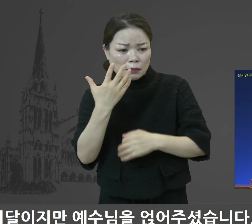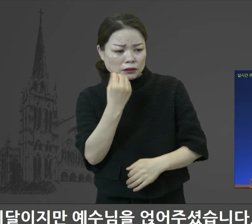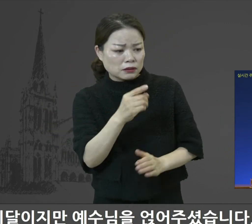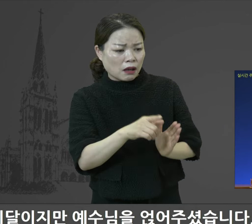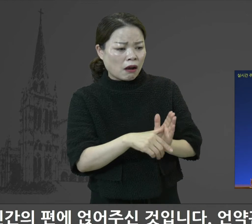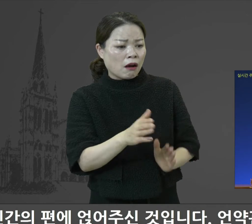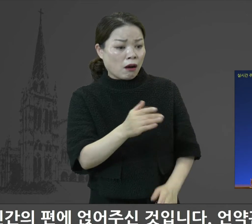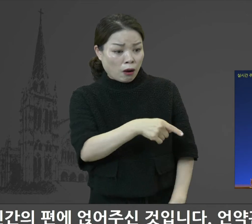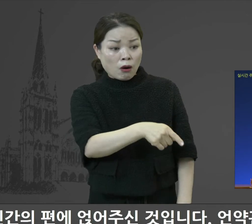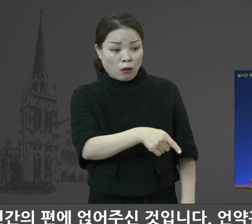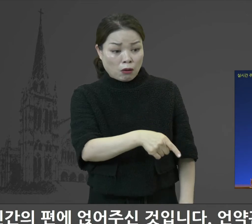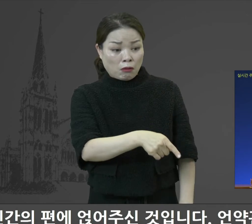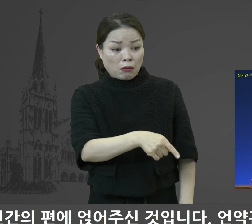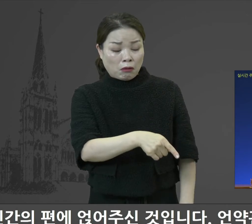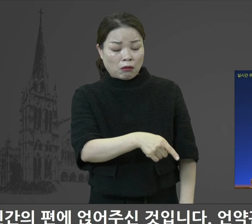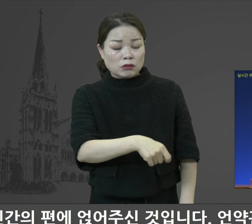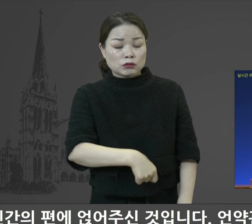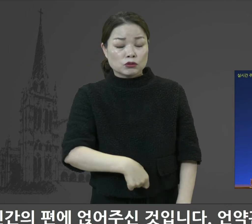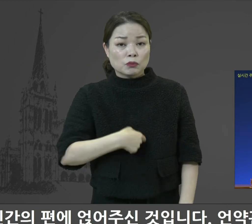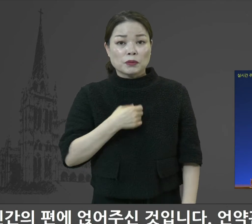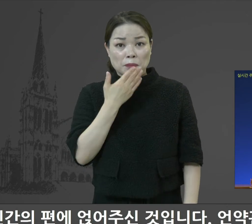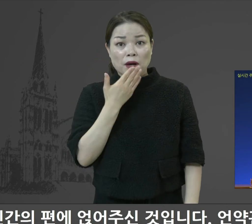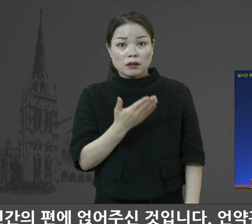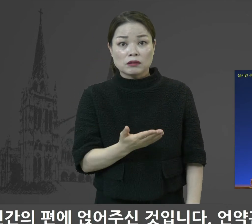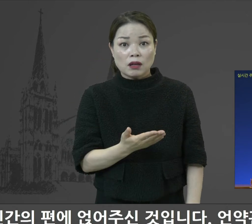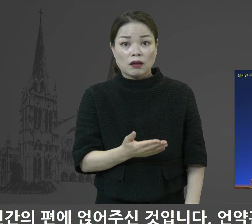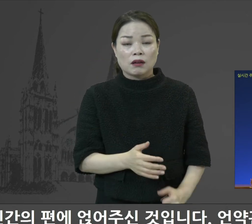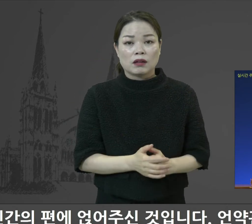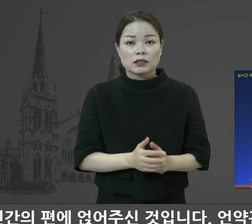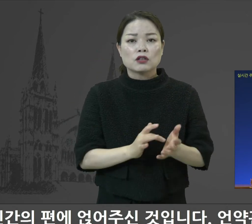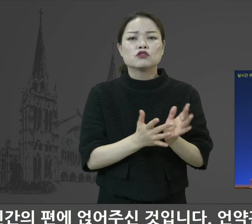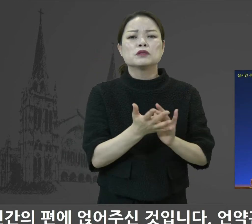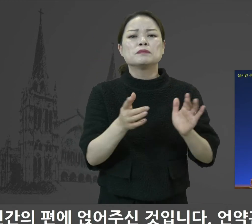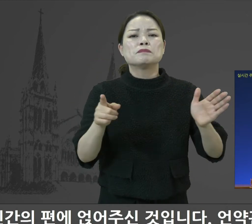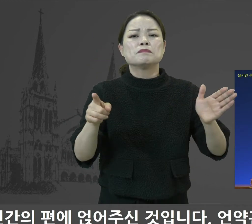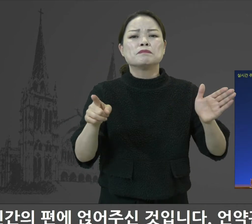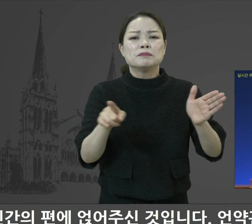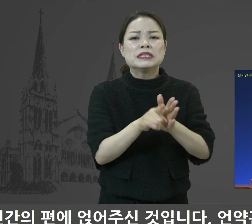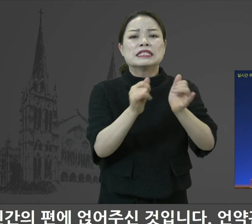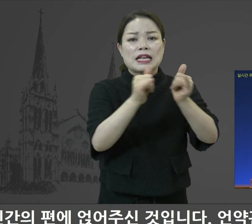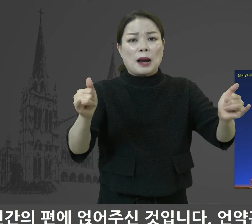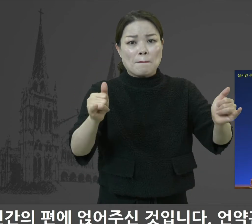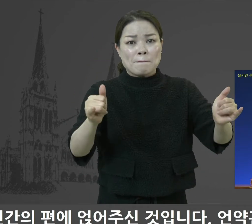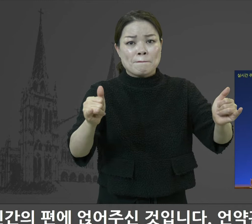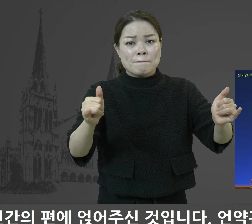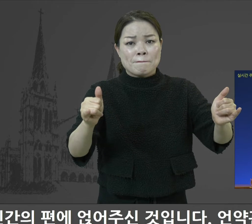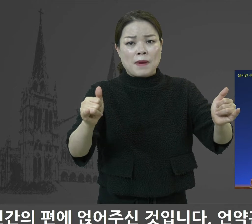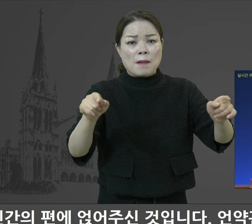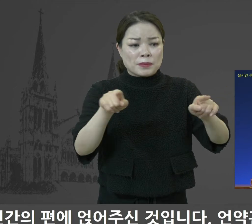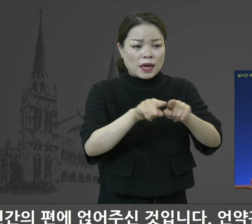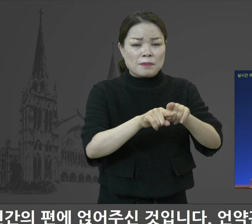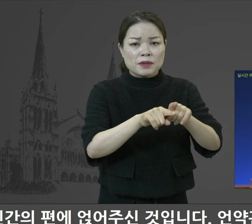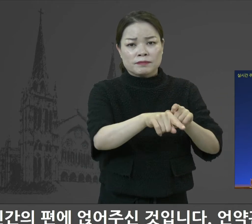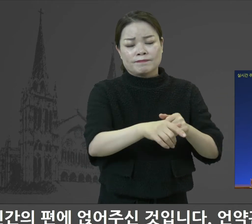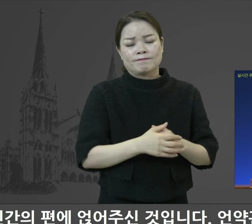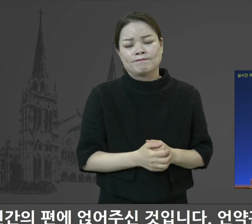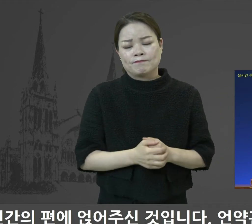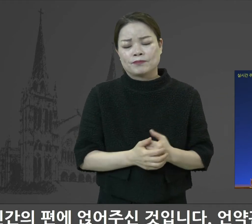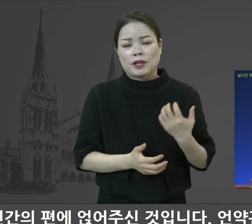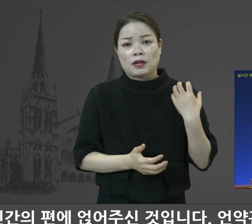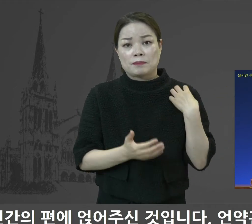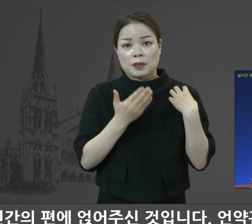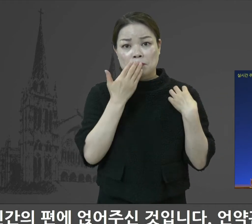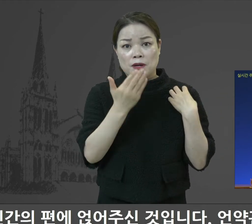이 전체적으로 의롭다 할 수 있겠다, 이런 중보적인 역할을 감당하신